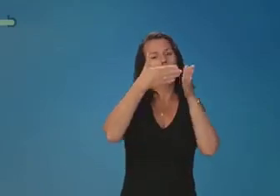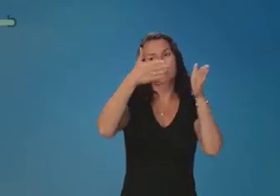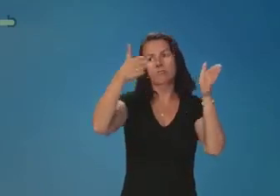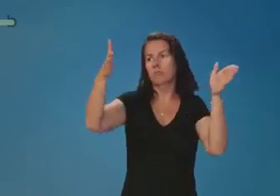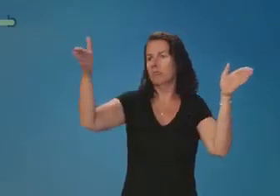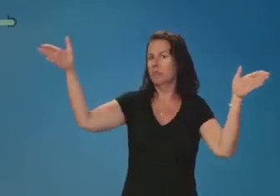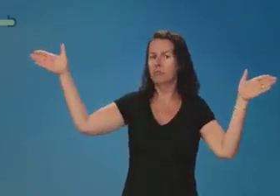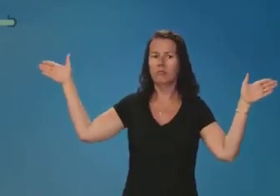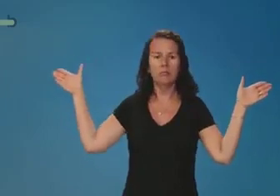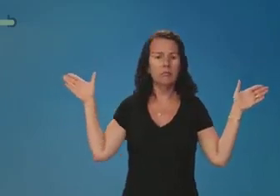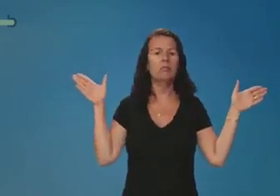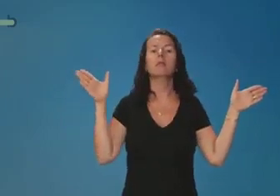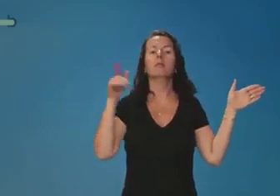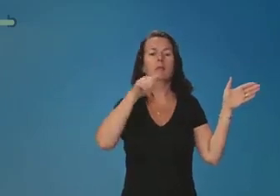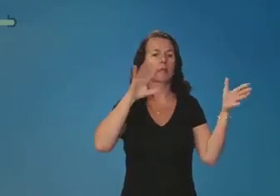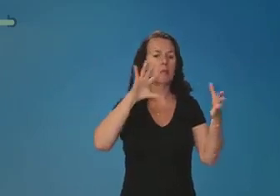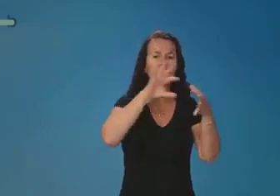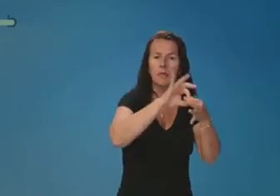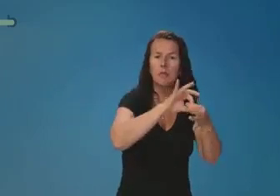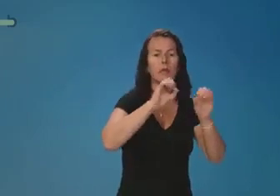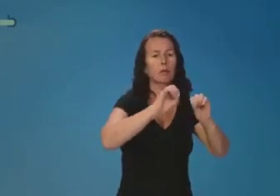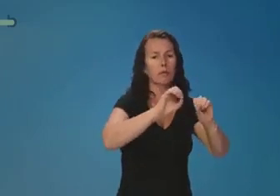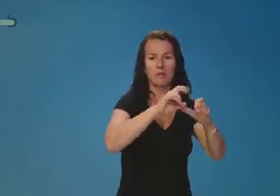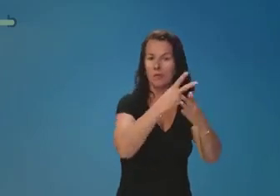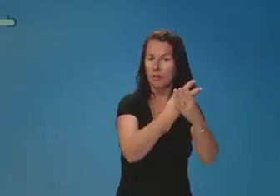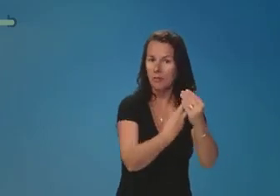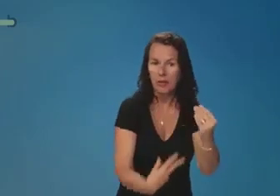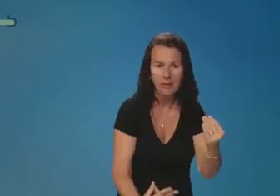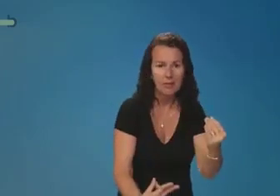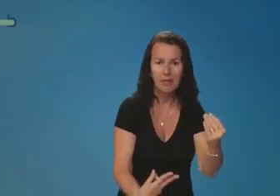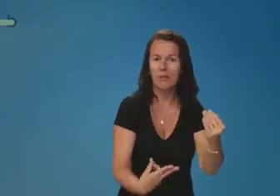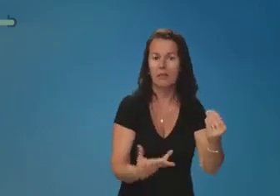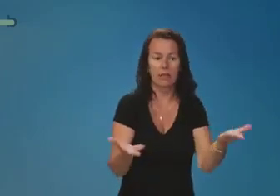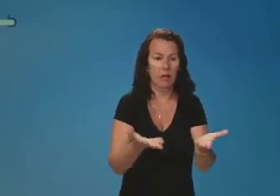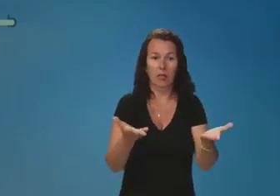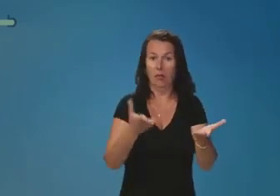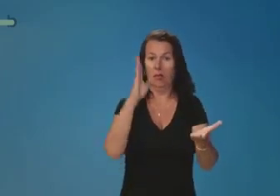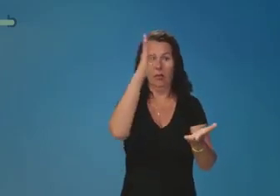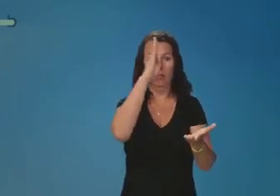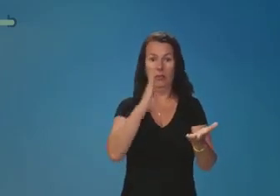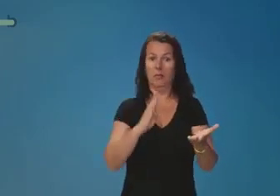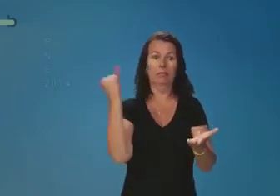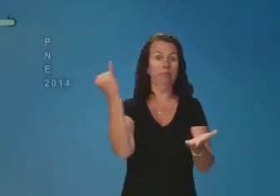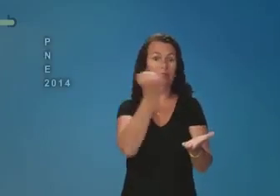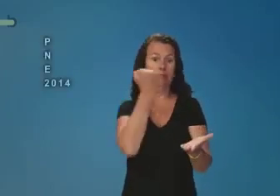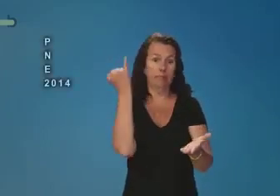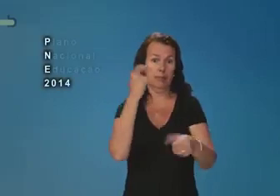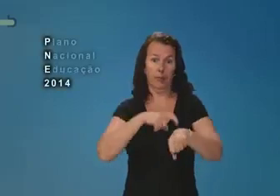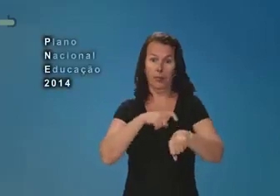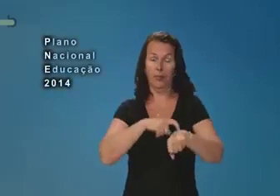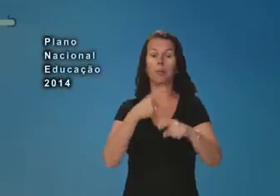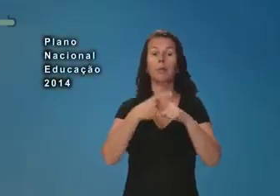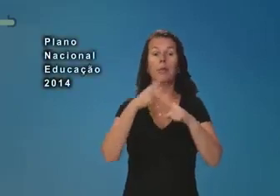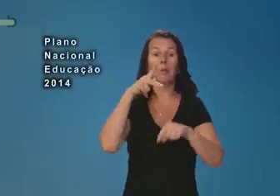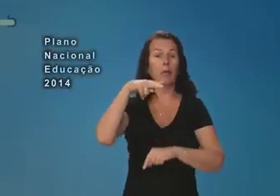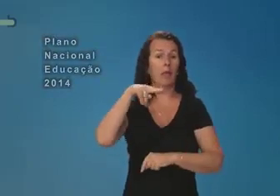bilíngue, neste momento que é de extrema importância no Brasil, por conta do PNE de 2014, que trata da educação